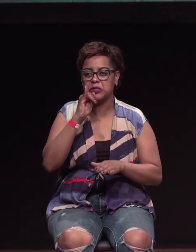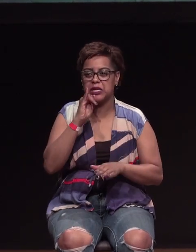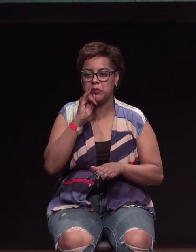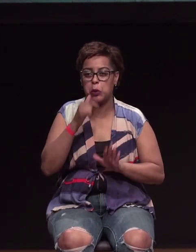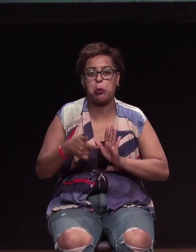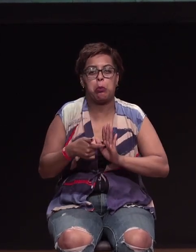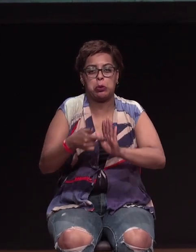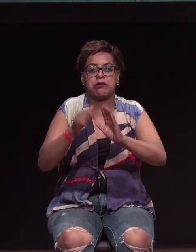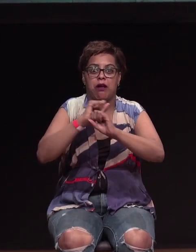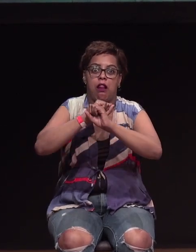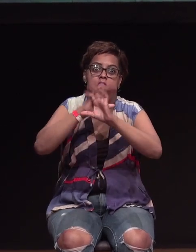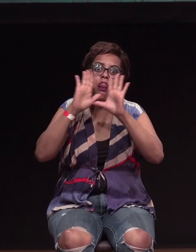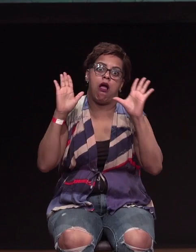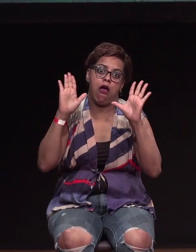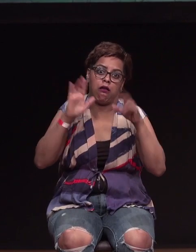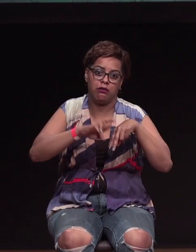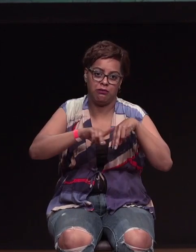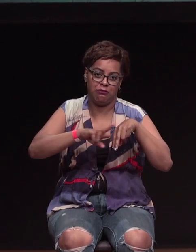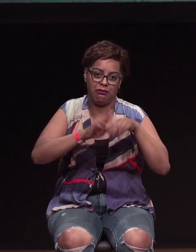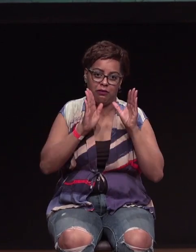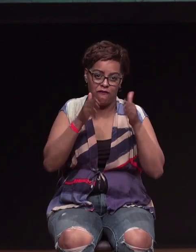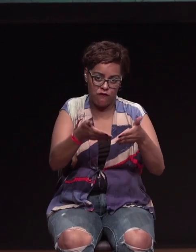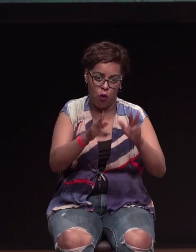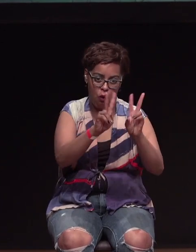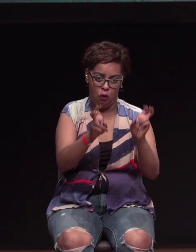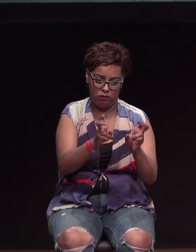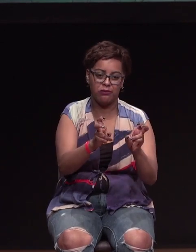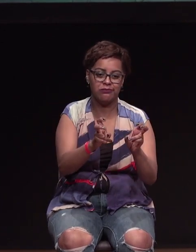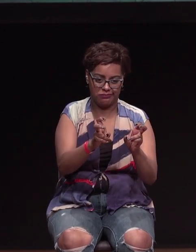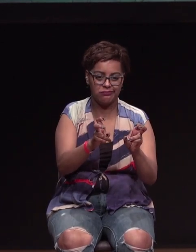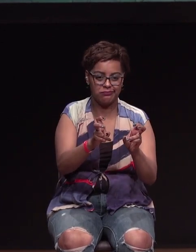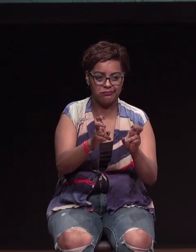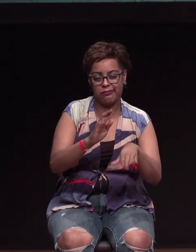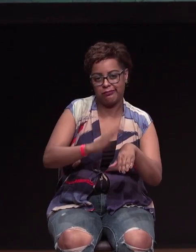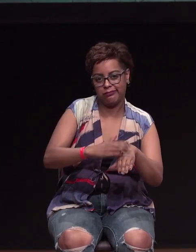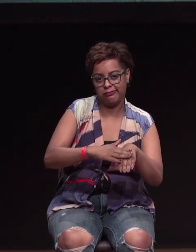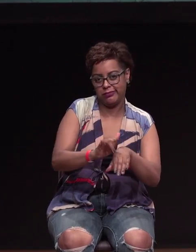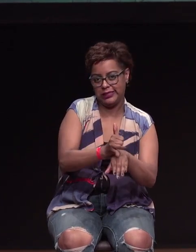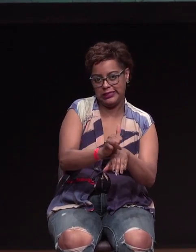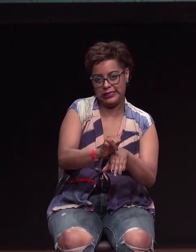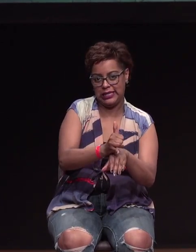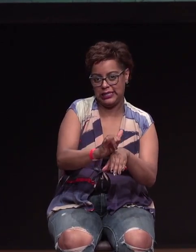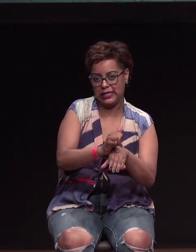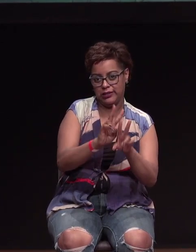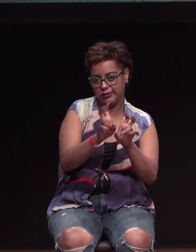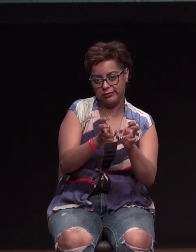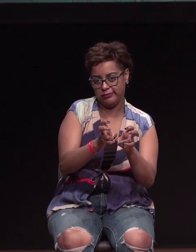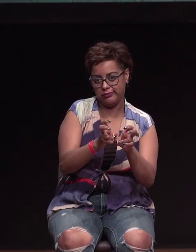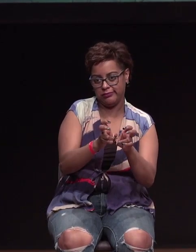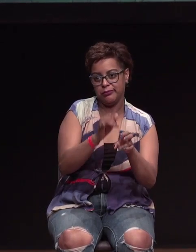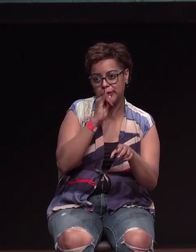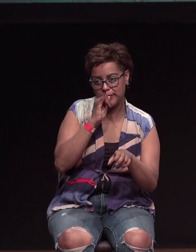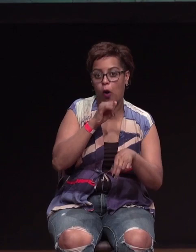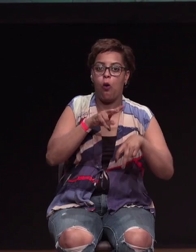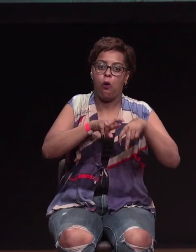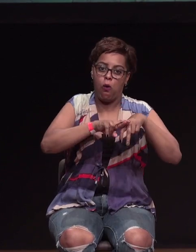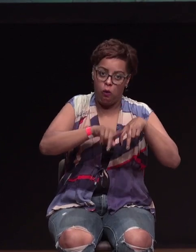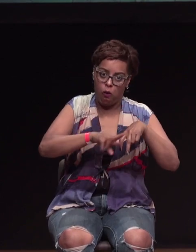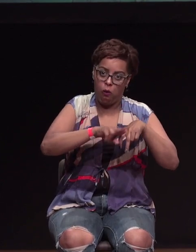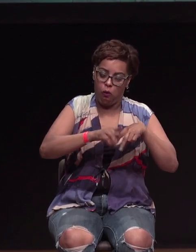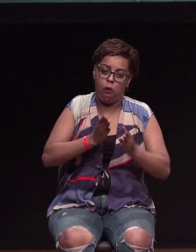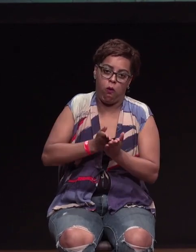desenhada, né, tão explícita de abordagem do tema orientação